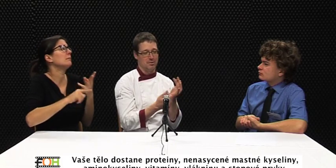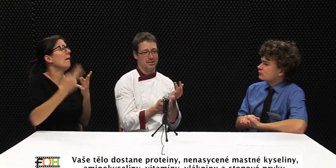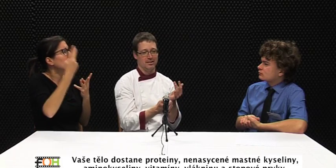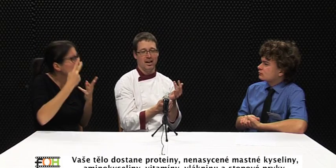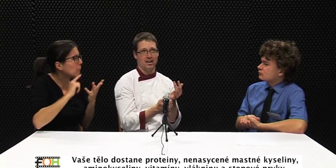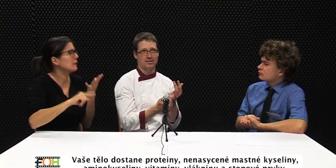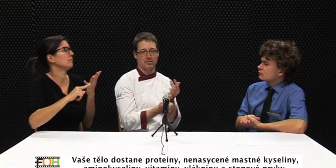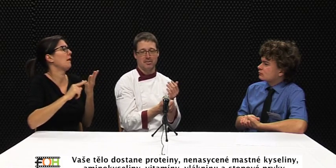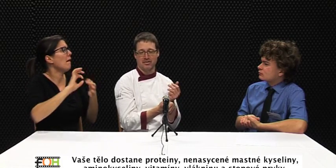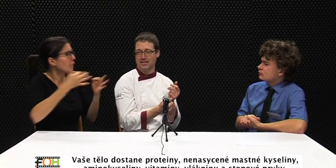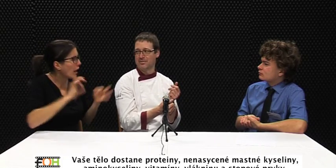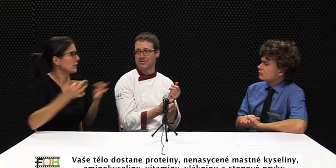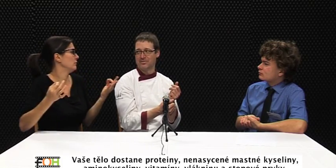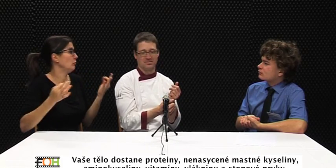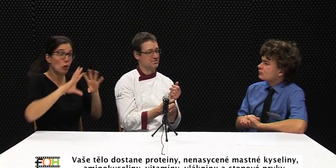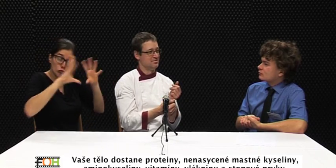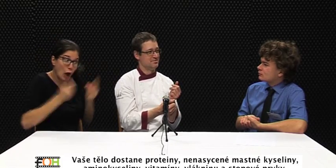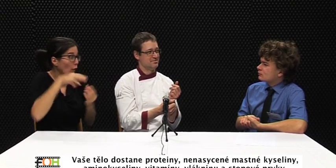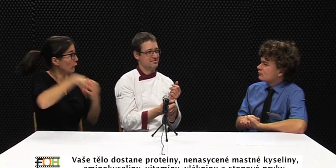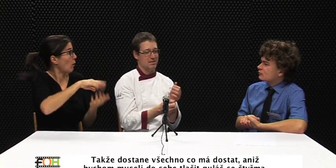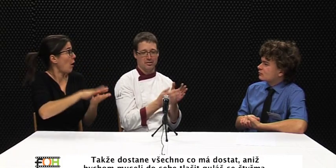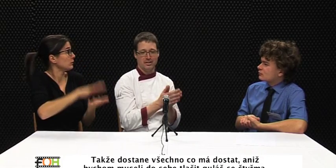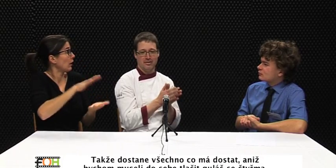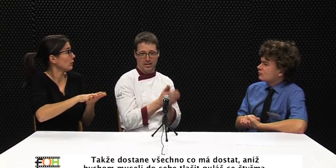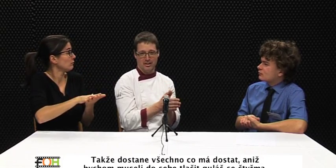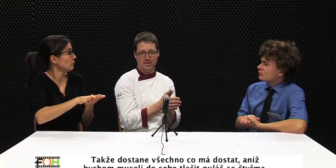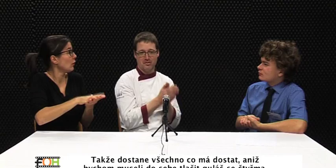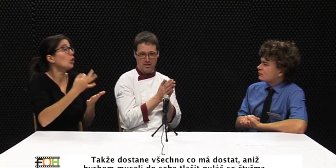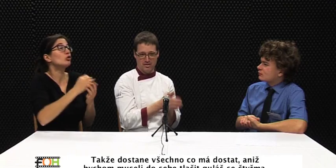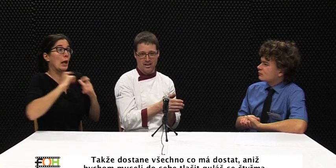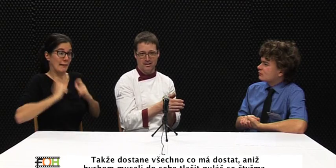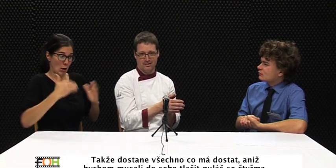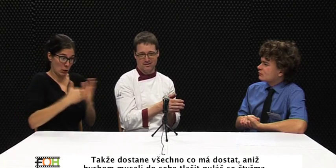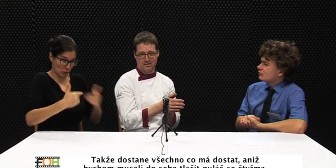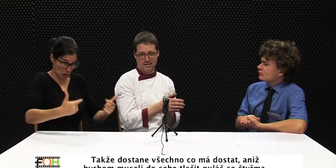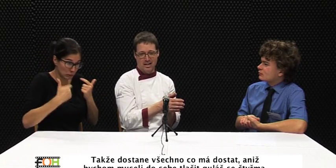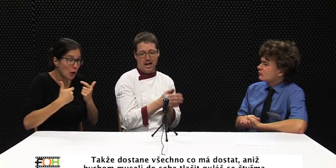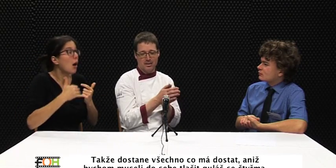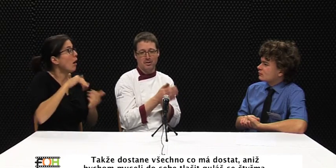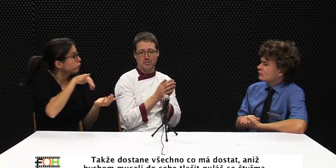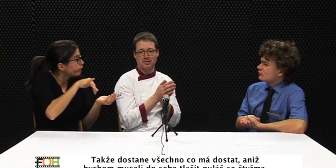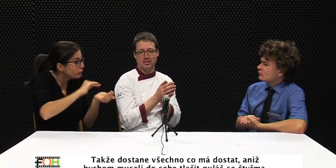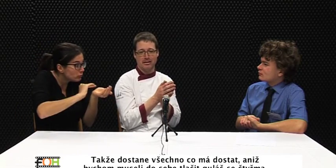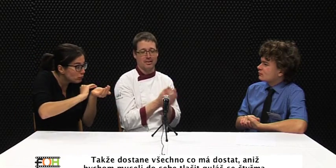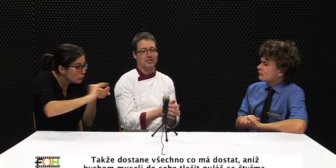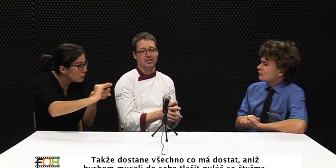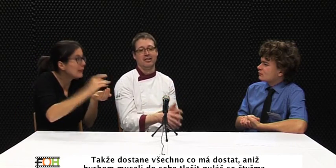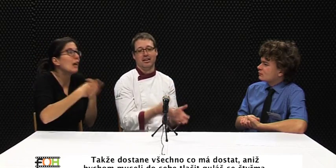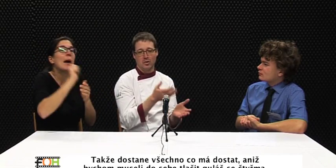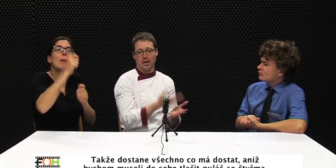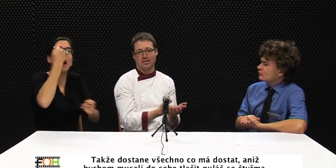a protein a stopové prvky. Takže dostane všechno, co má dostat, aniž bychom museli do sebe